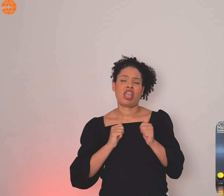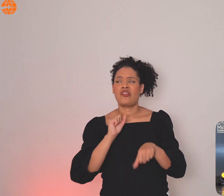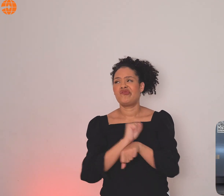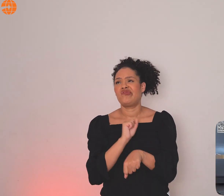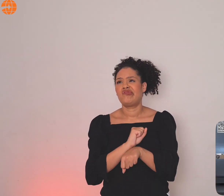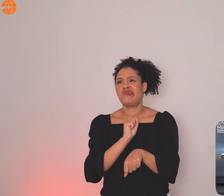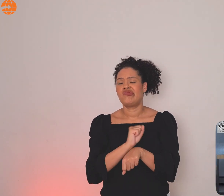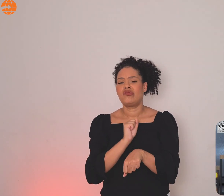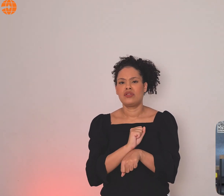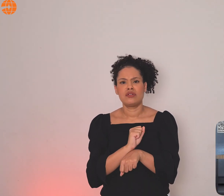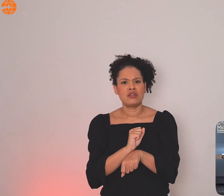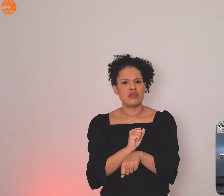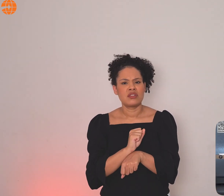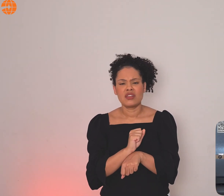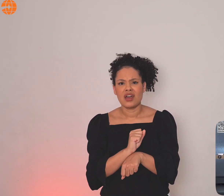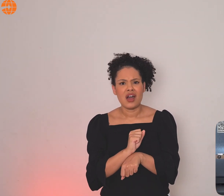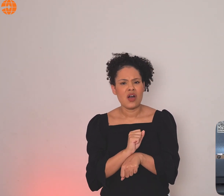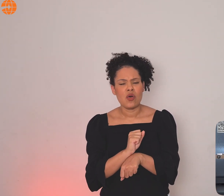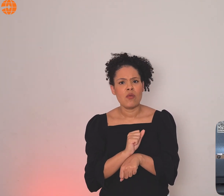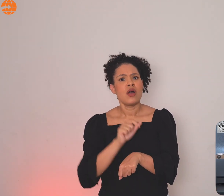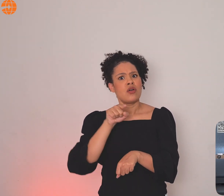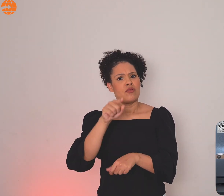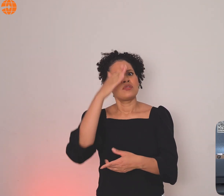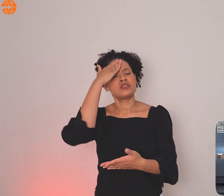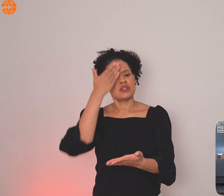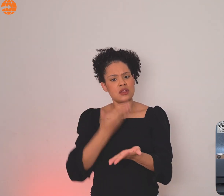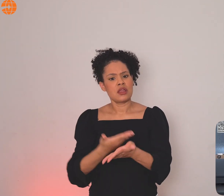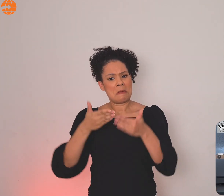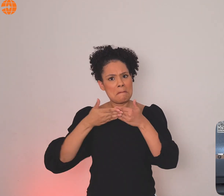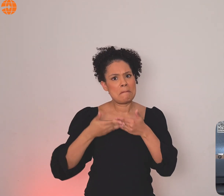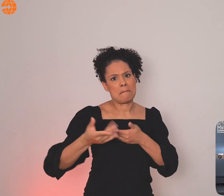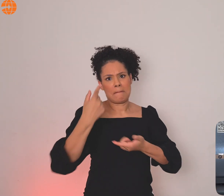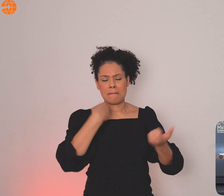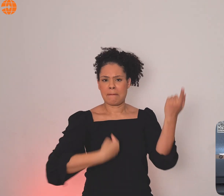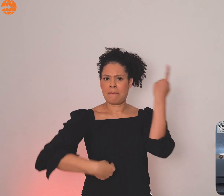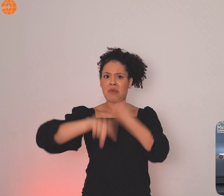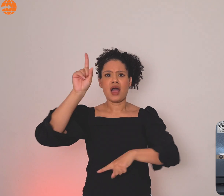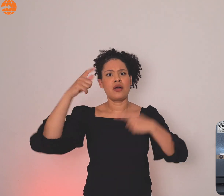você não acredita que você pode avançar e que Deus pode abrir grandes destinos?